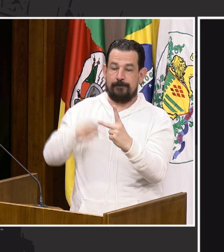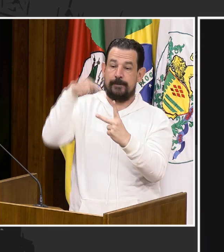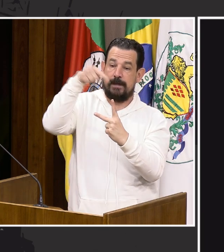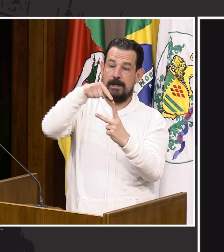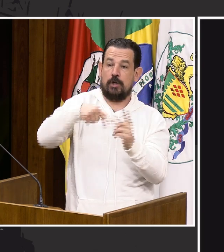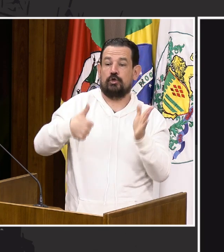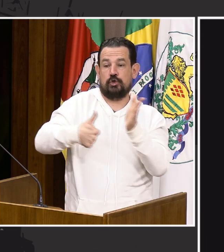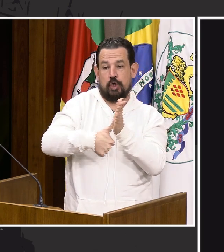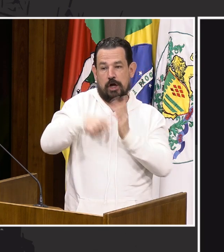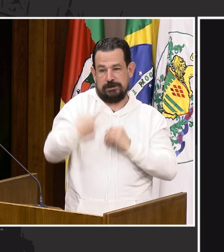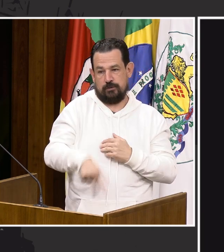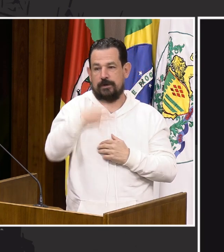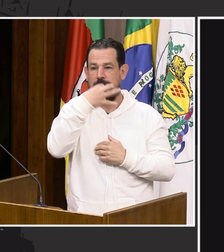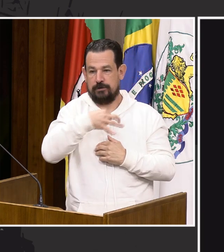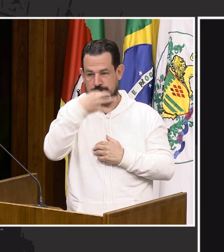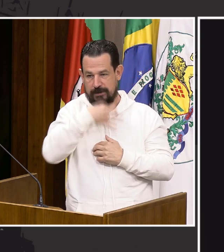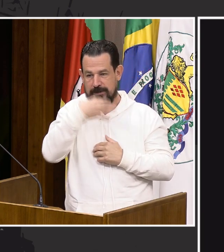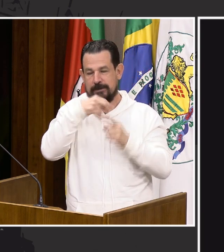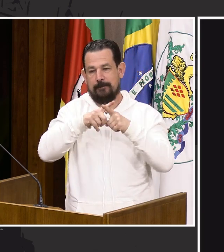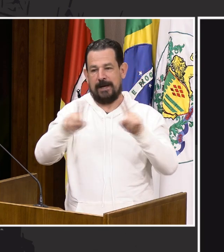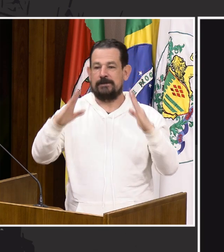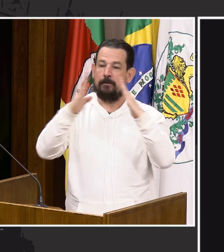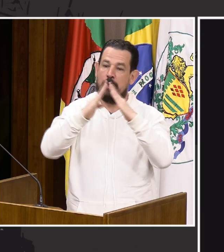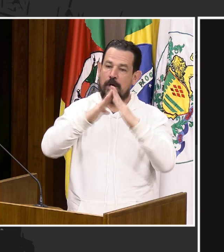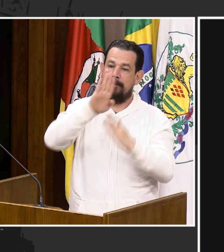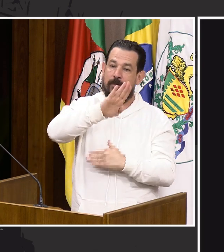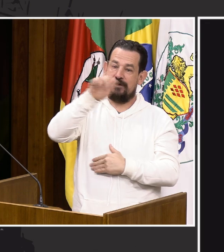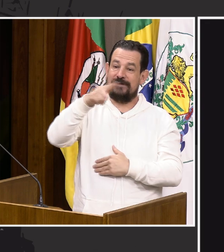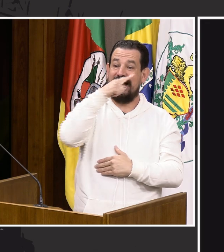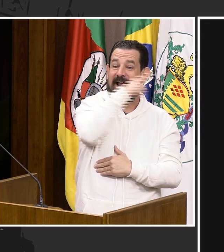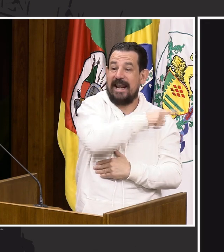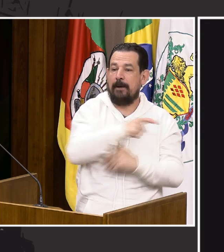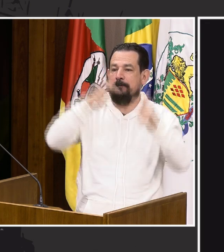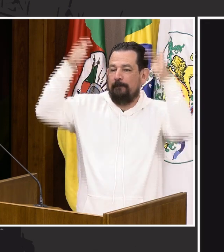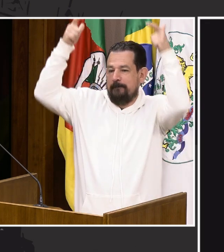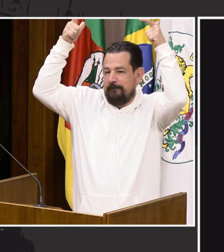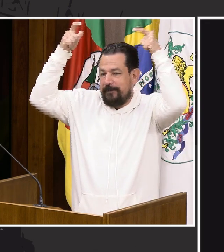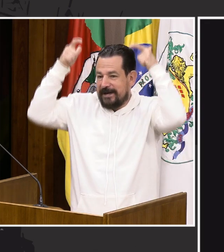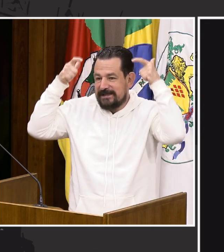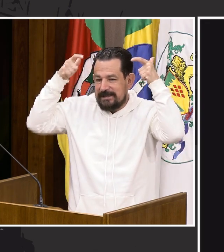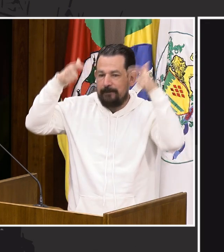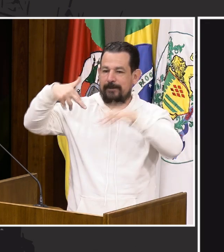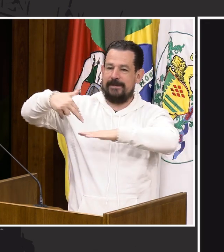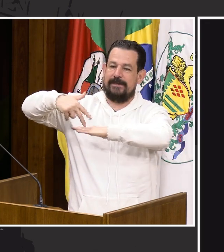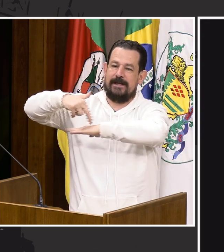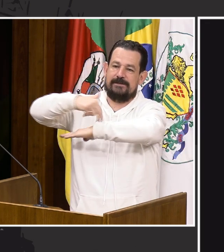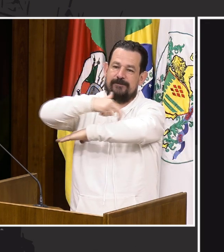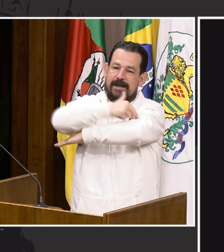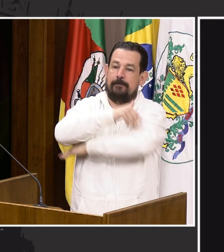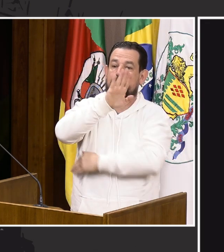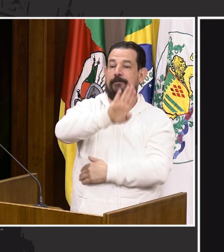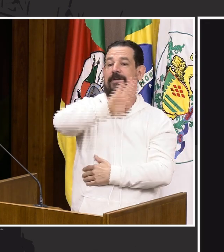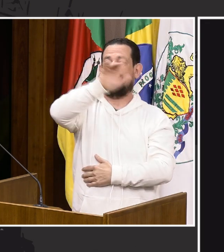então, de 2 pessoas surdas, sócios também da sociedade aqui em Caxias. A menina, então, é